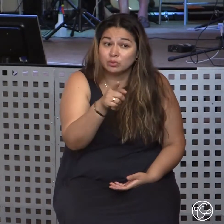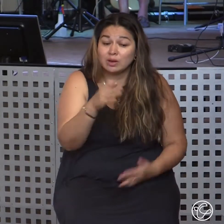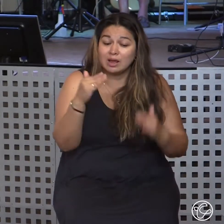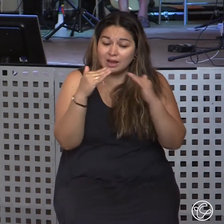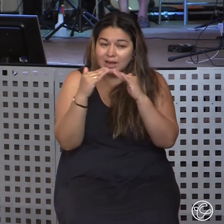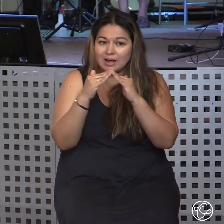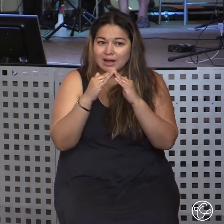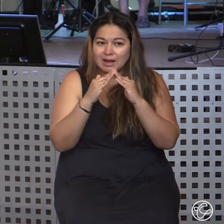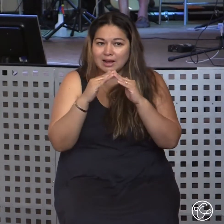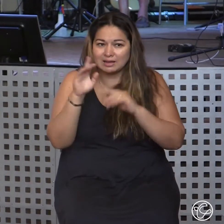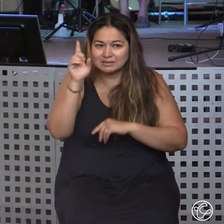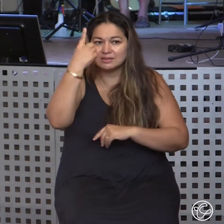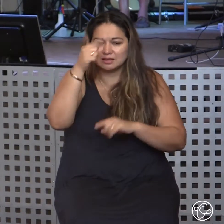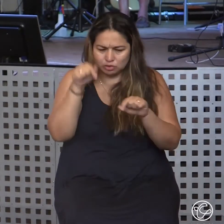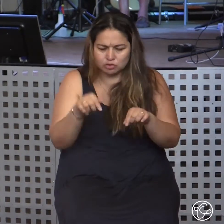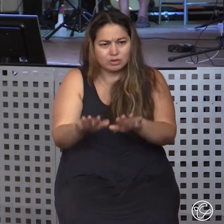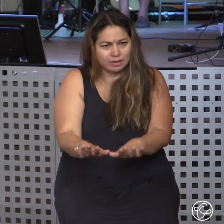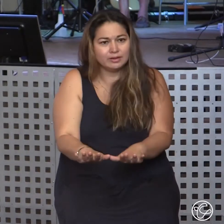tú y yo